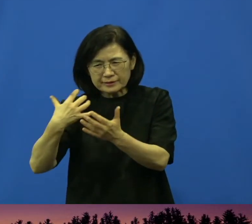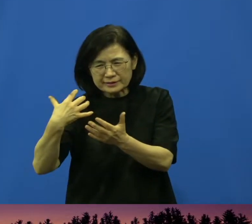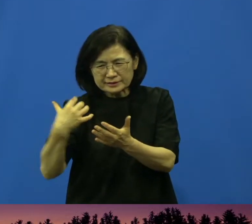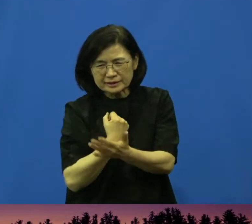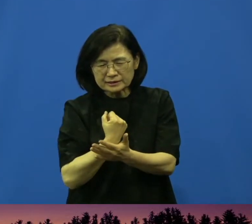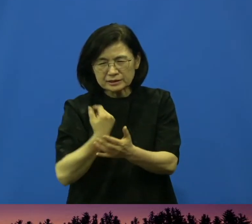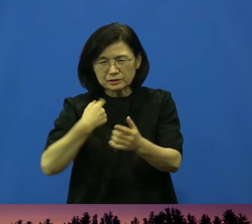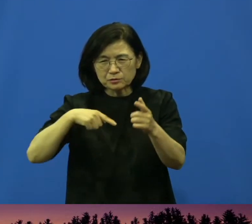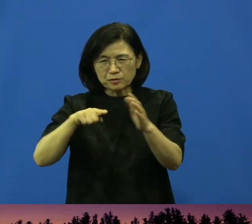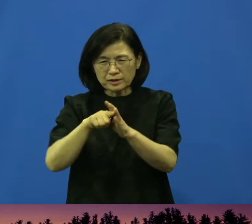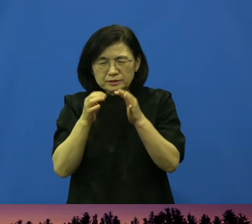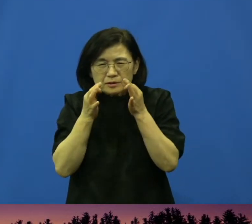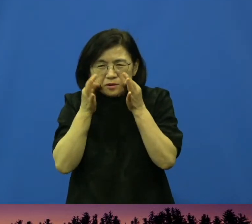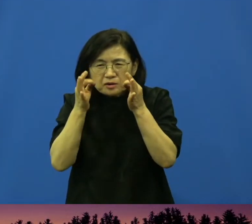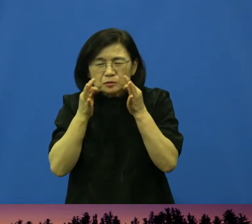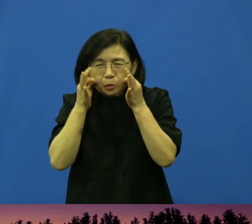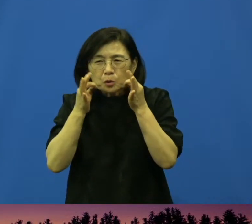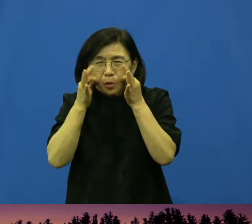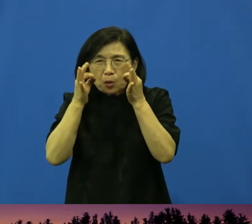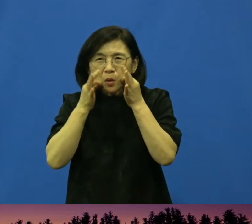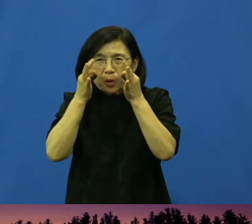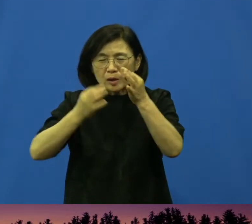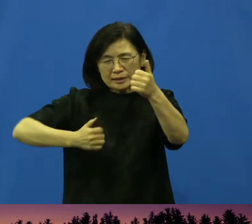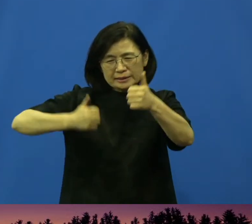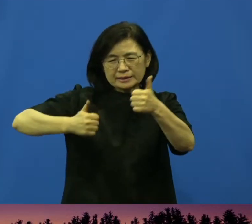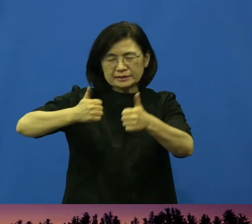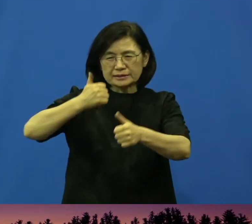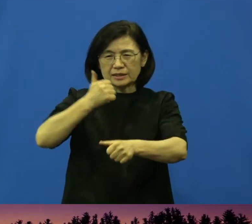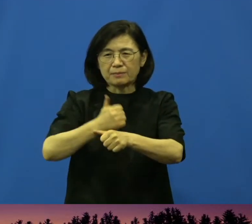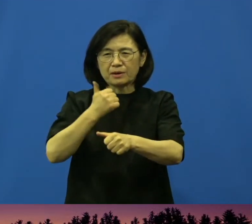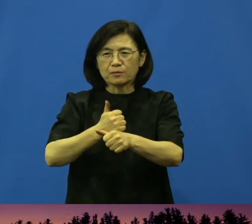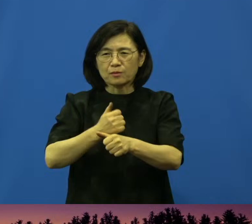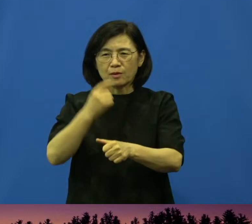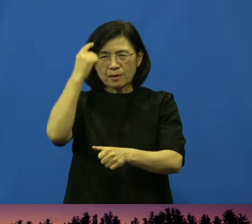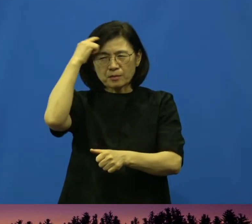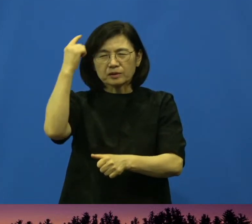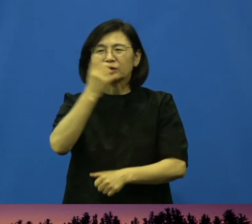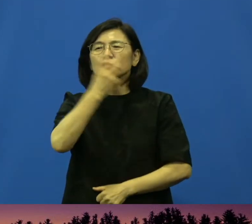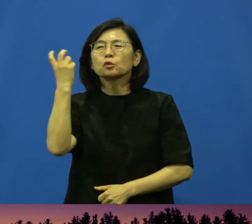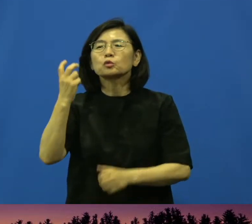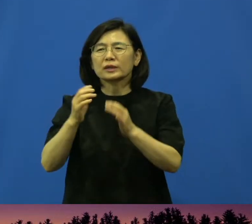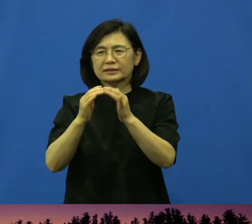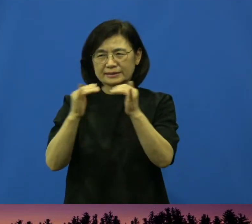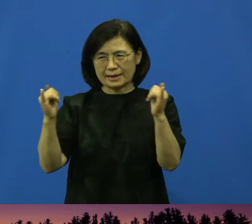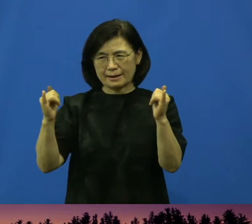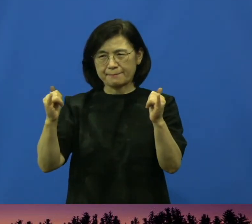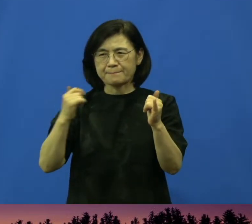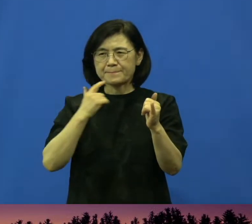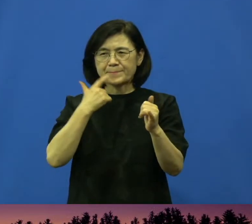쟁취해내고 집요하죠. 집요. 야곱은 굉장히 영민한 사람이에요.